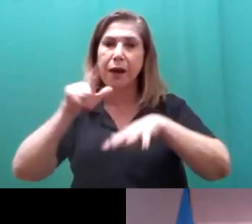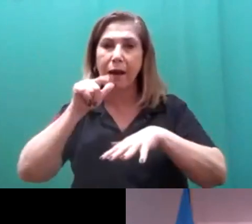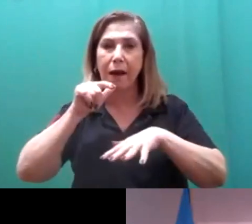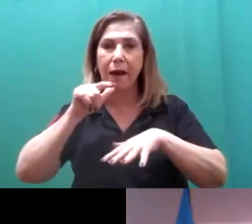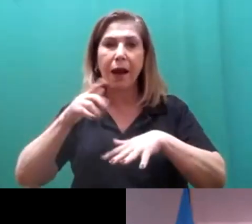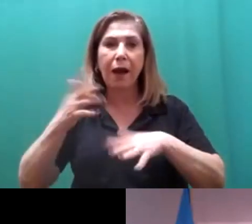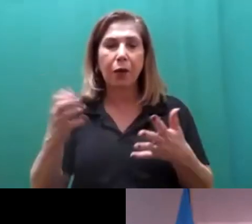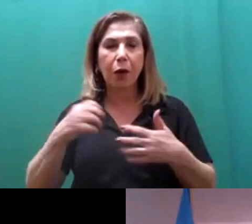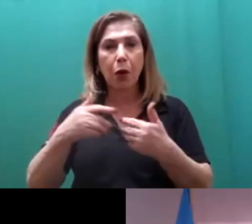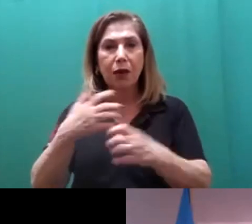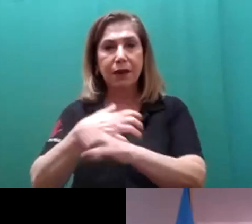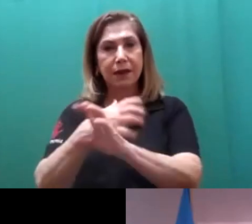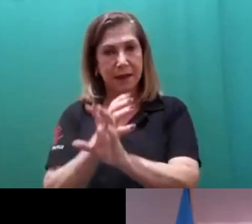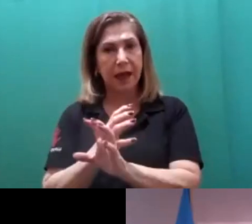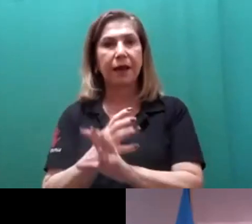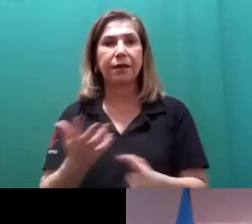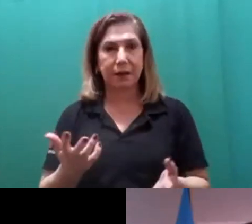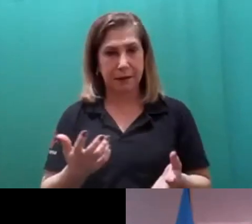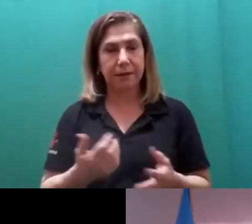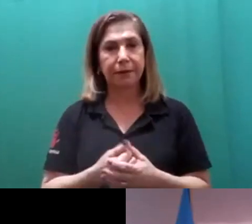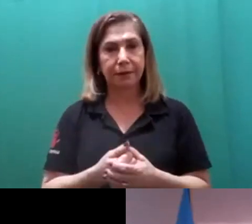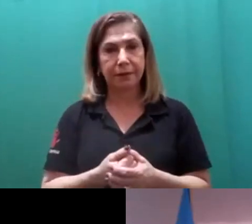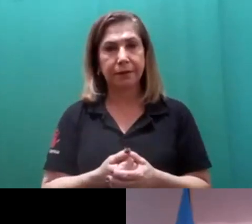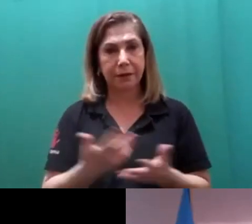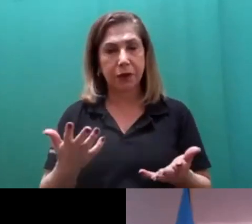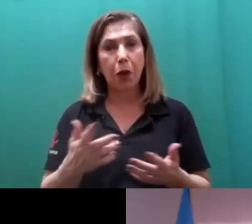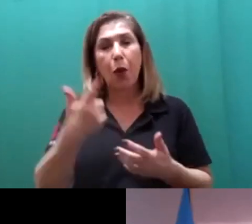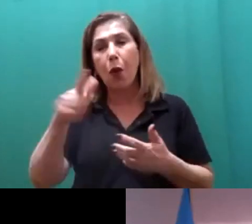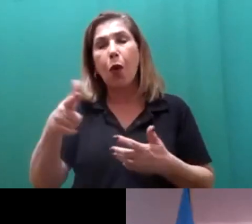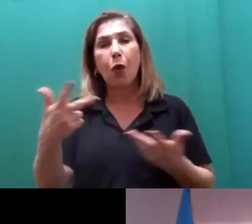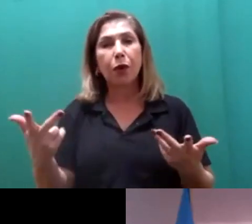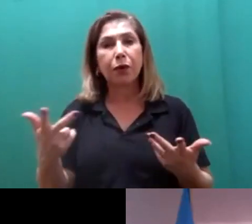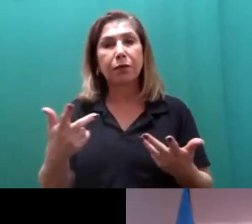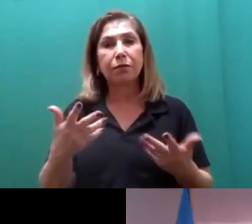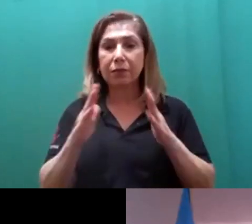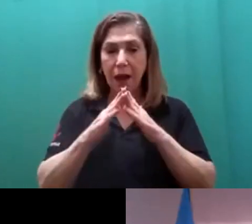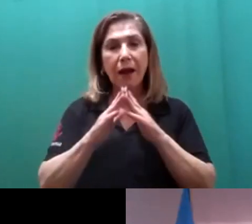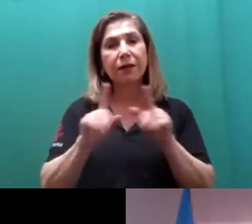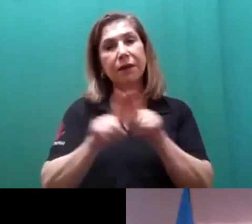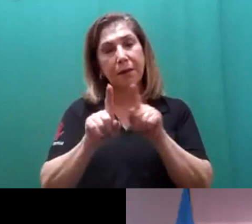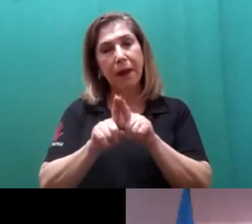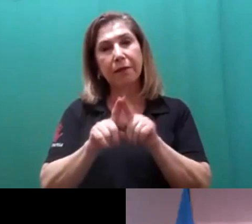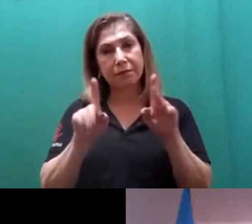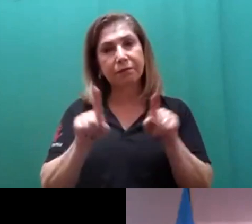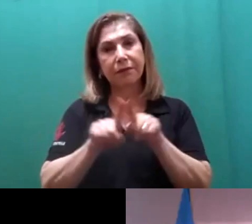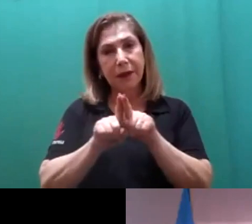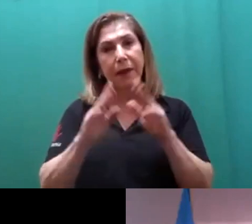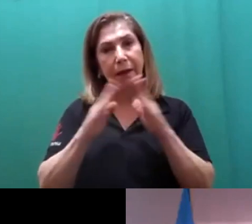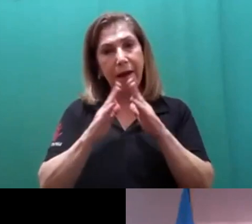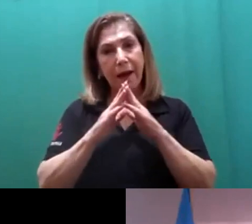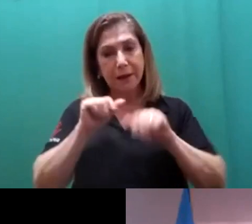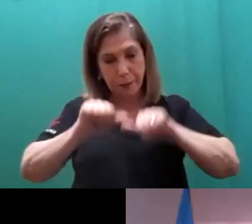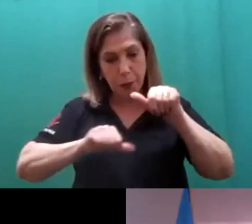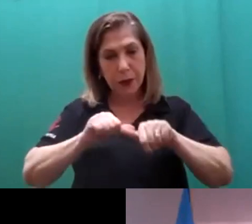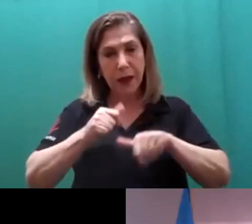sequías o secas. Y lo otro extremo es en las casas, ¿sí? Tenemos que transformar nuestra manera, nuestra